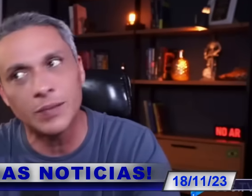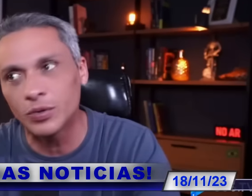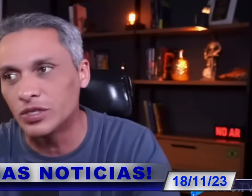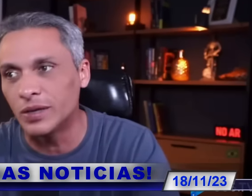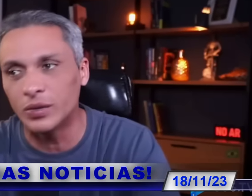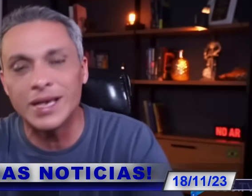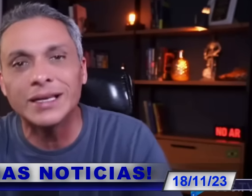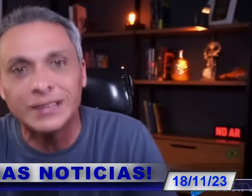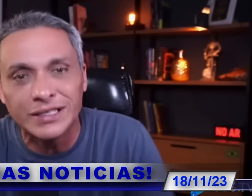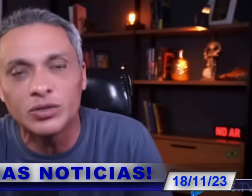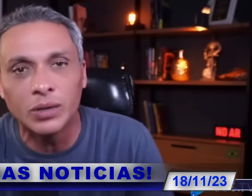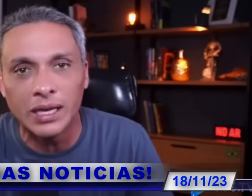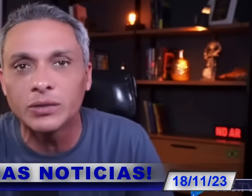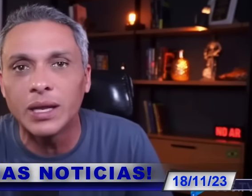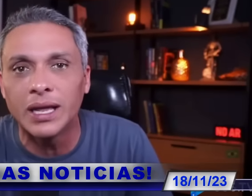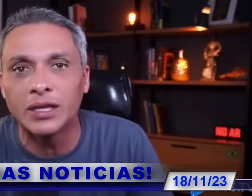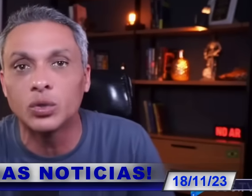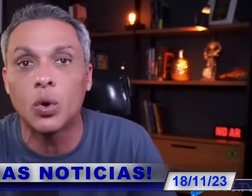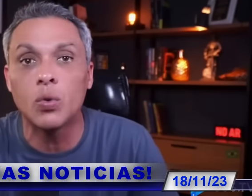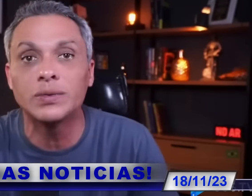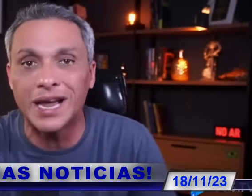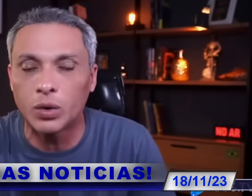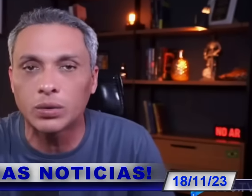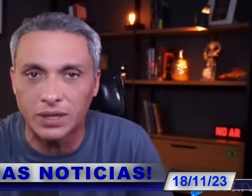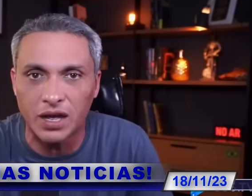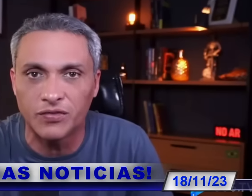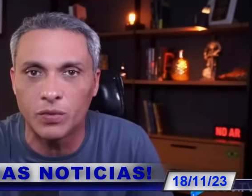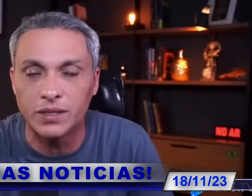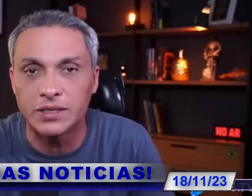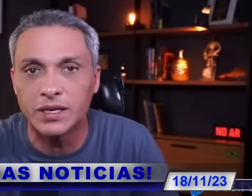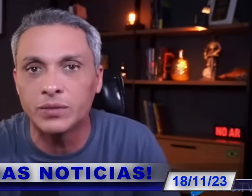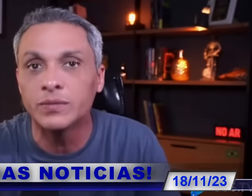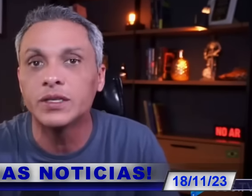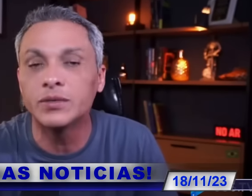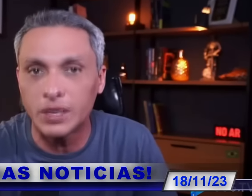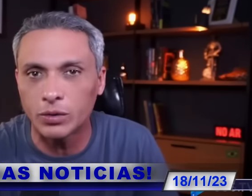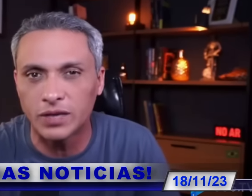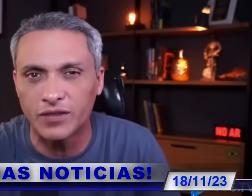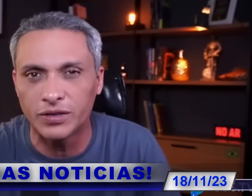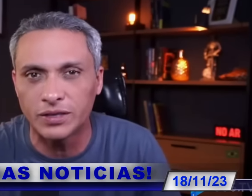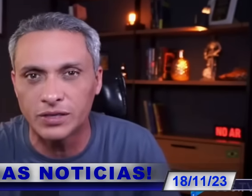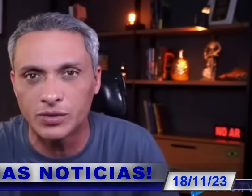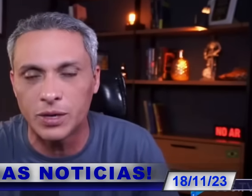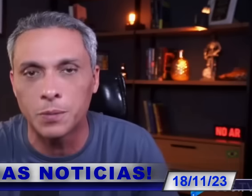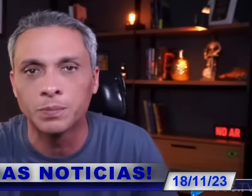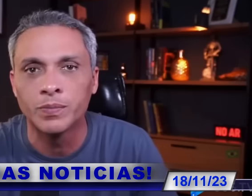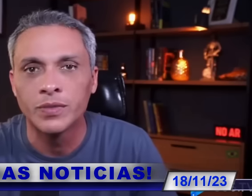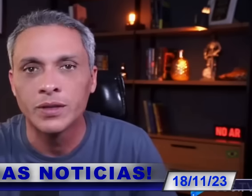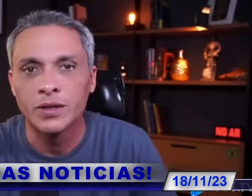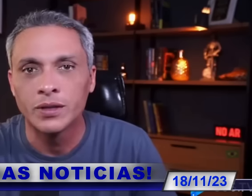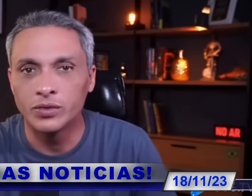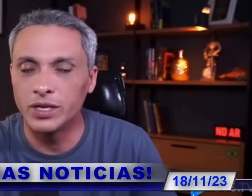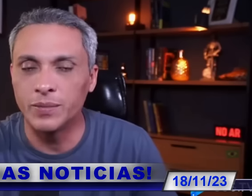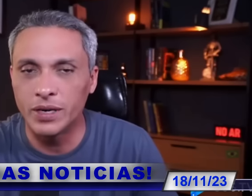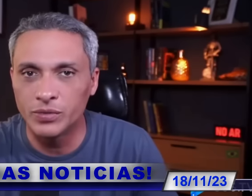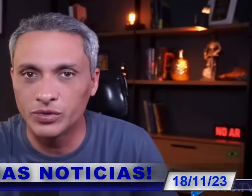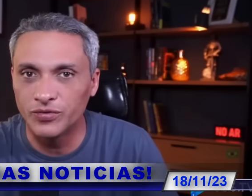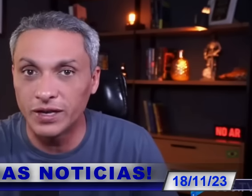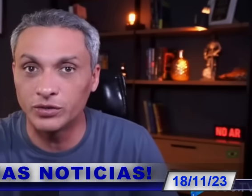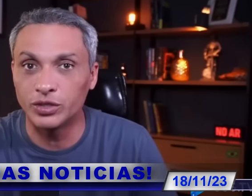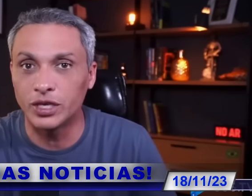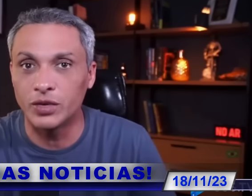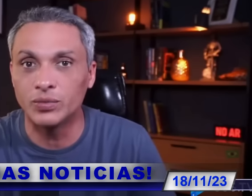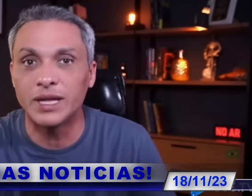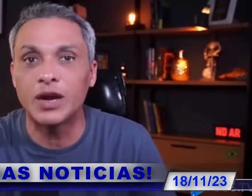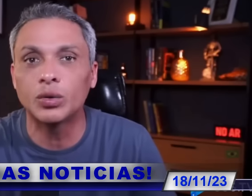Jornalista da Globo tenta passar pano para a dama do tráfico e toma invertida ao vivo. Veja o vídeo. Não. Os lembramos